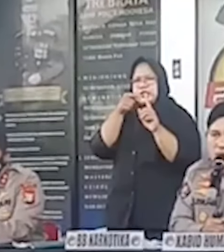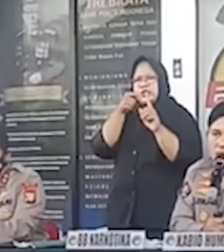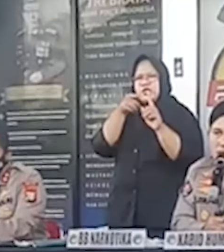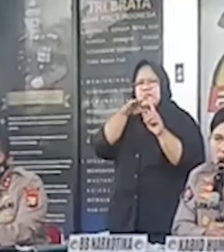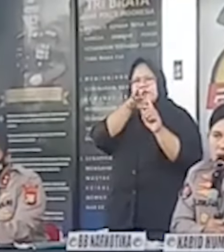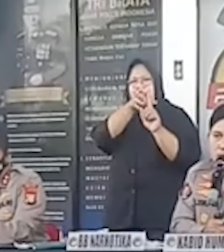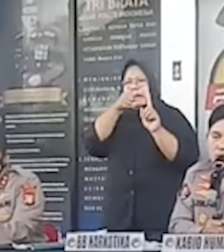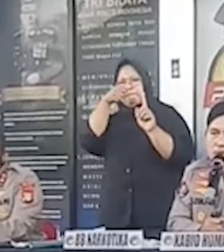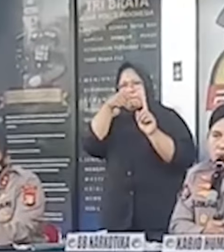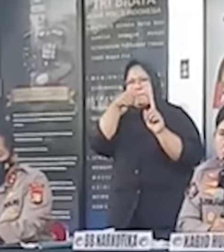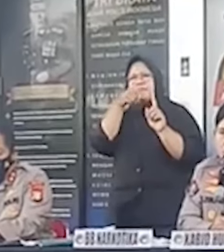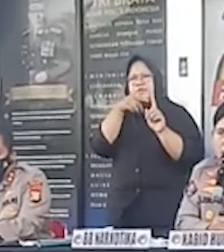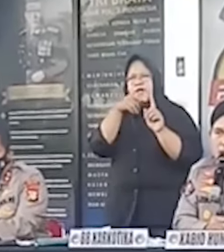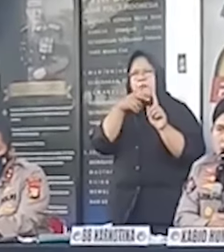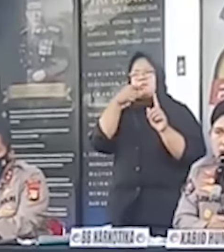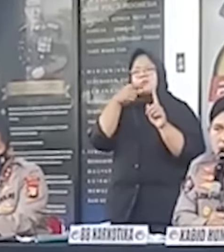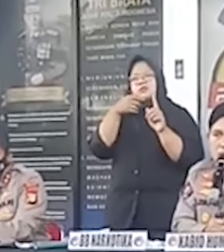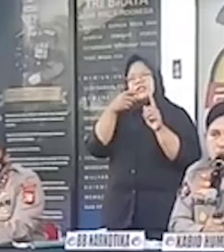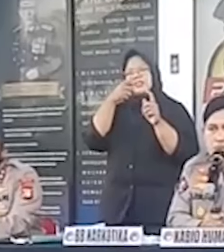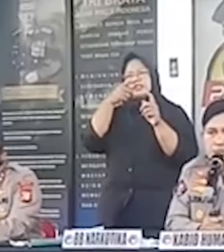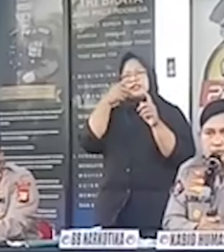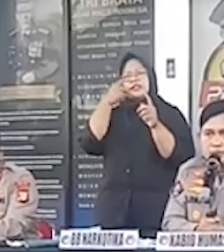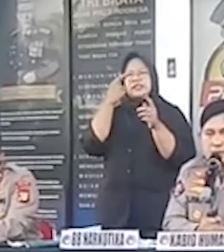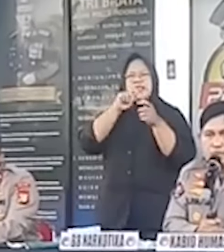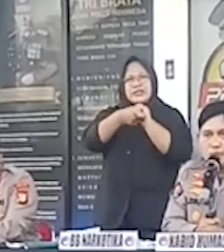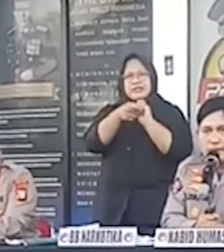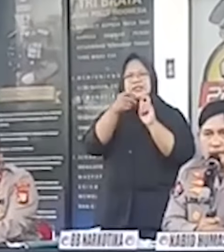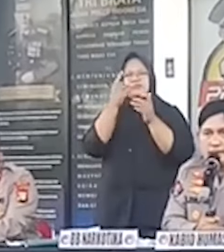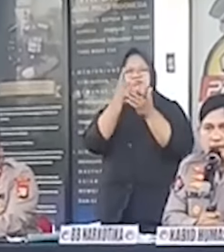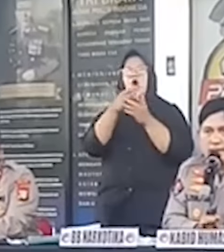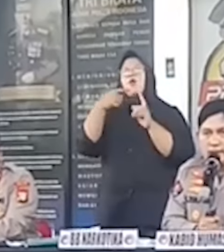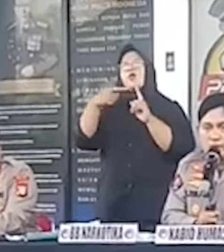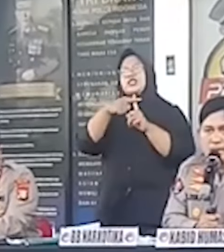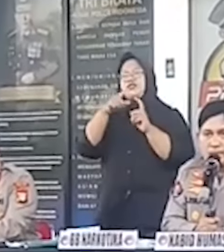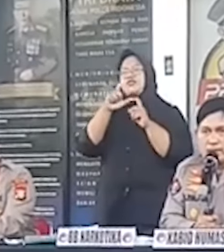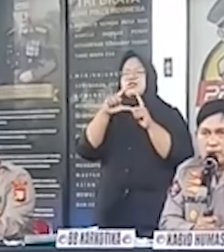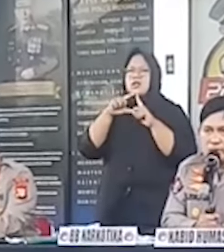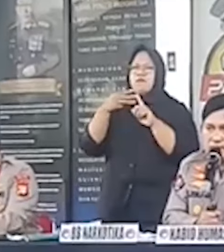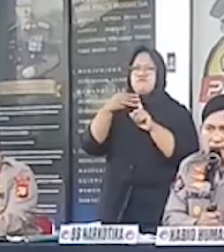istri Ayu Ning Tias. Perjalanan karir di dunia entertainment tak berjalan mulus. Pada tahun